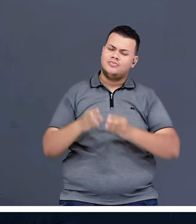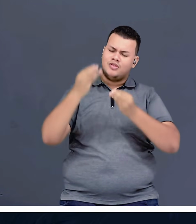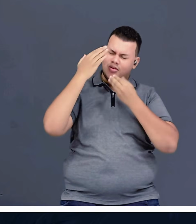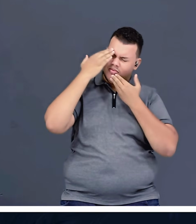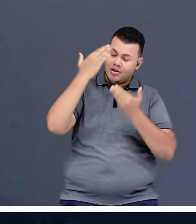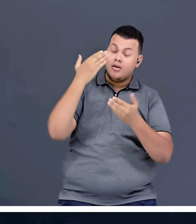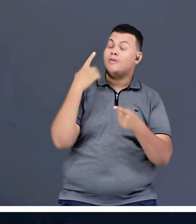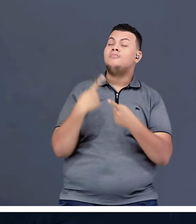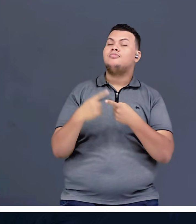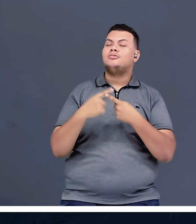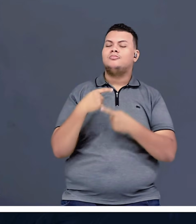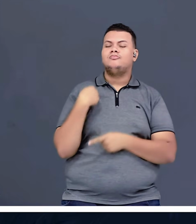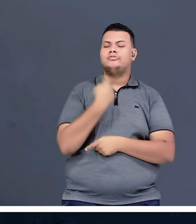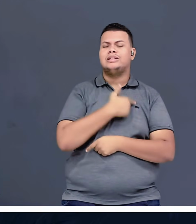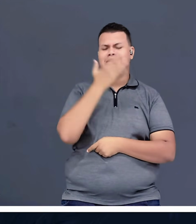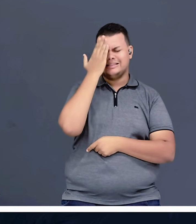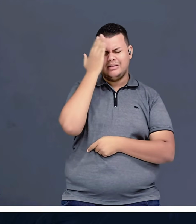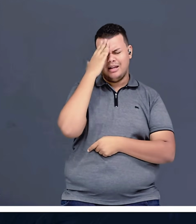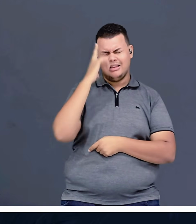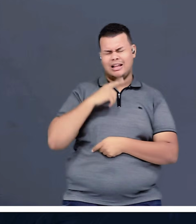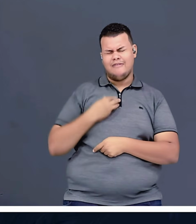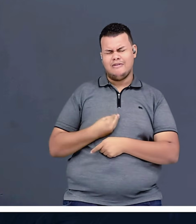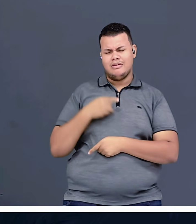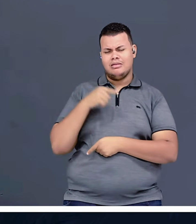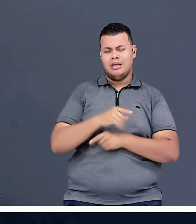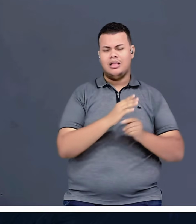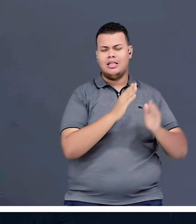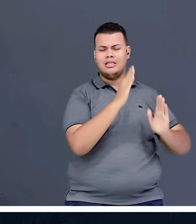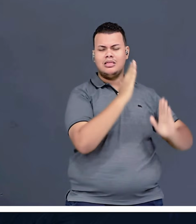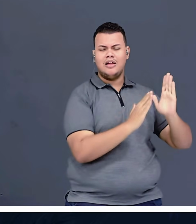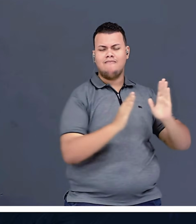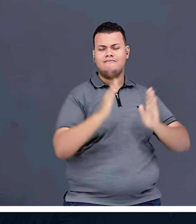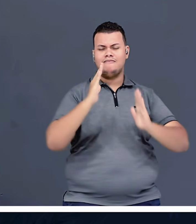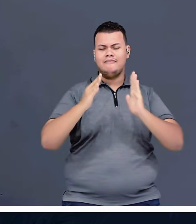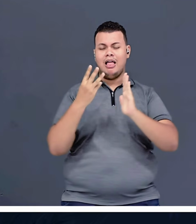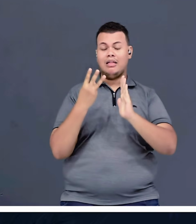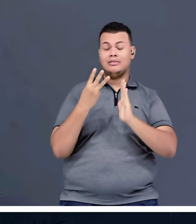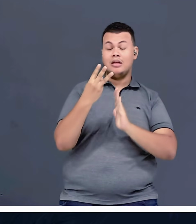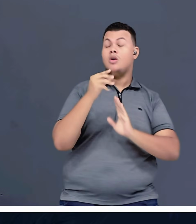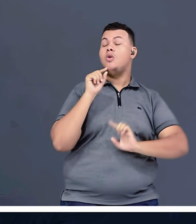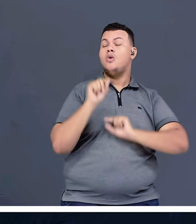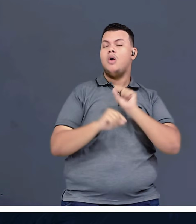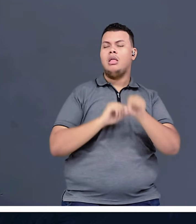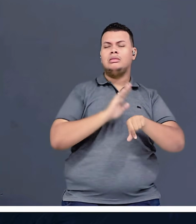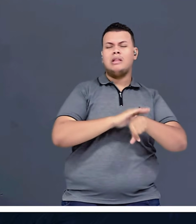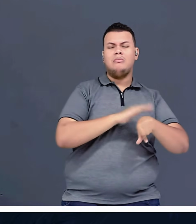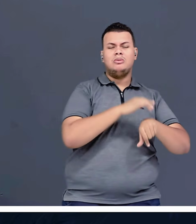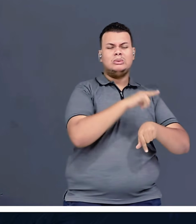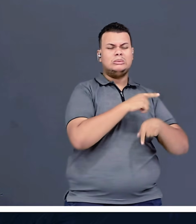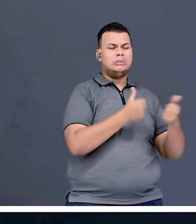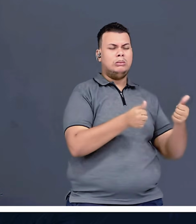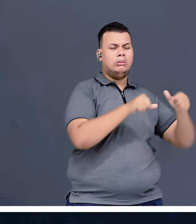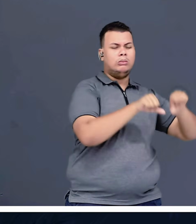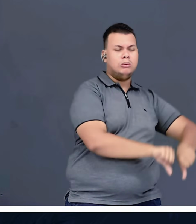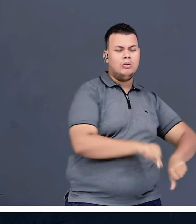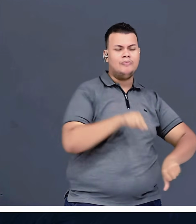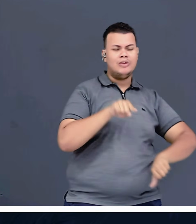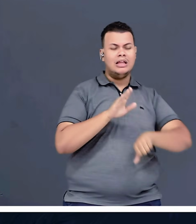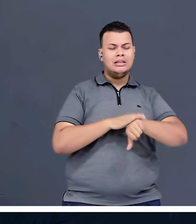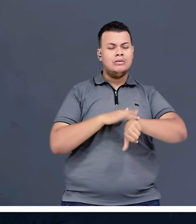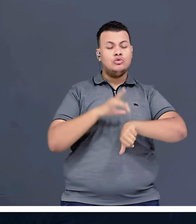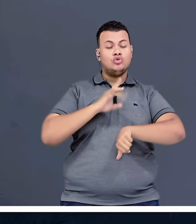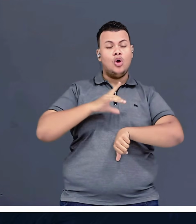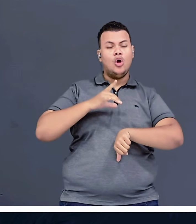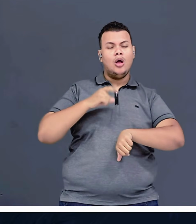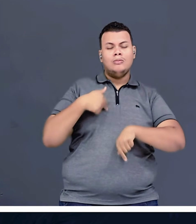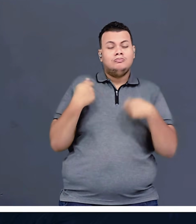Obrigado porque, sim, sabemos que vivemos nessas 3 fases da nossa vida. Um tempo de escassez, um tempo só de suficiência. Temos